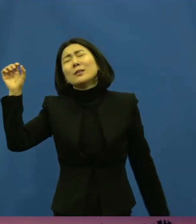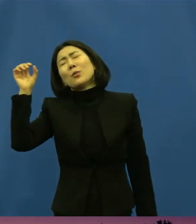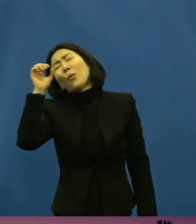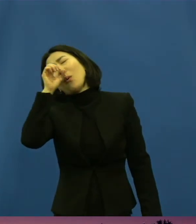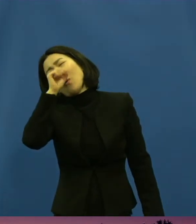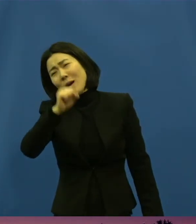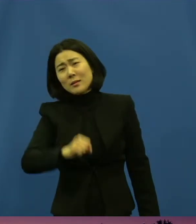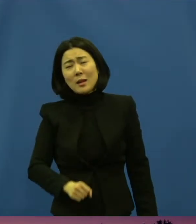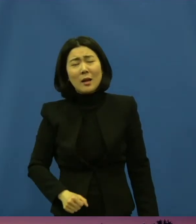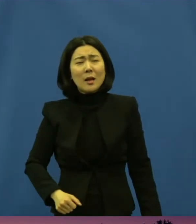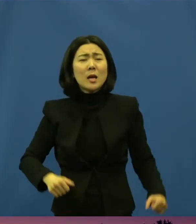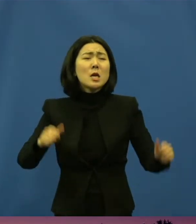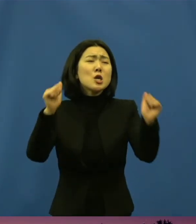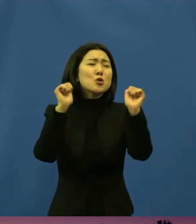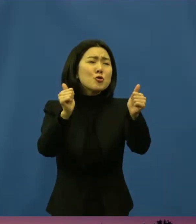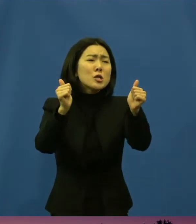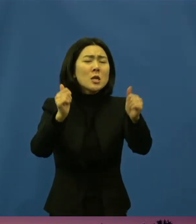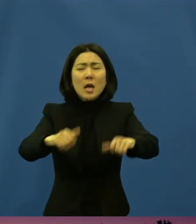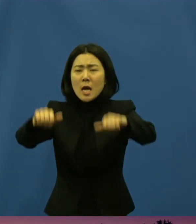very good.